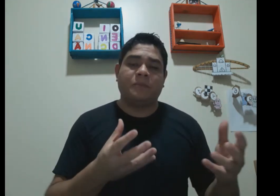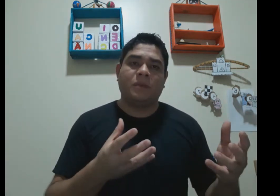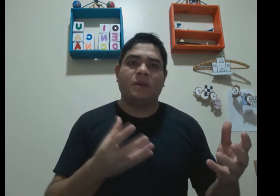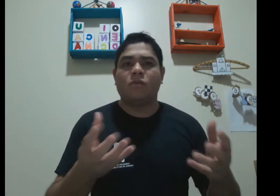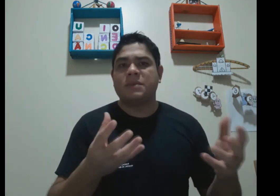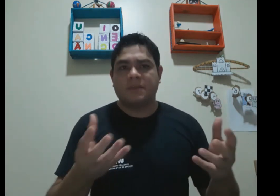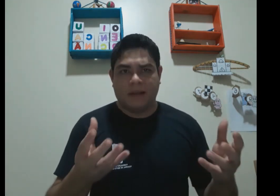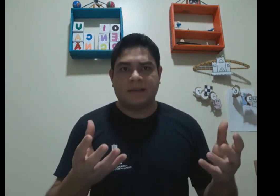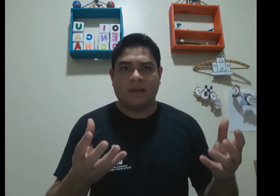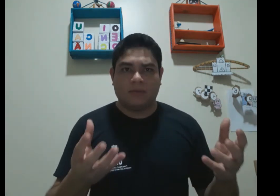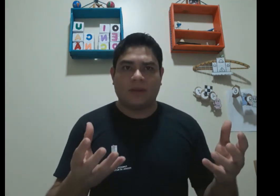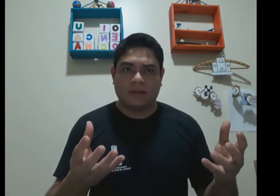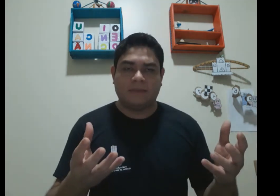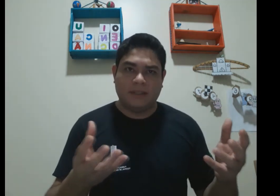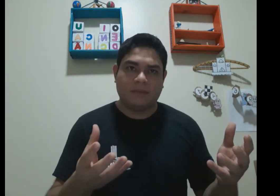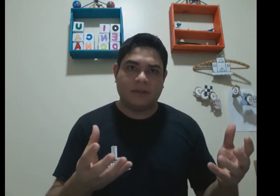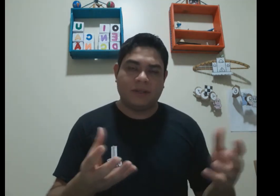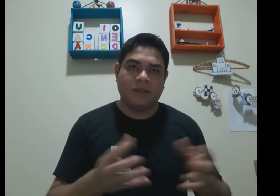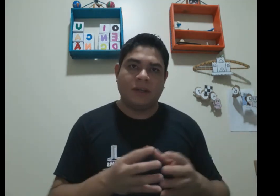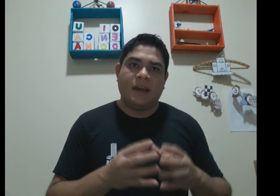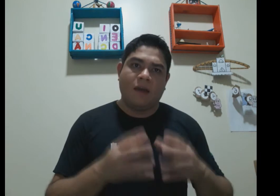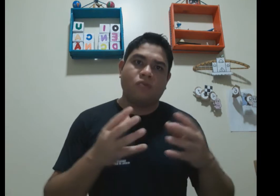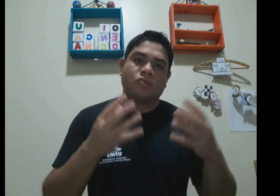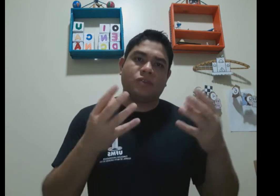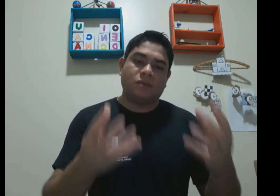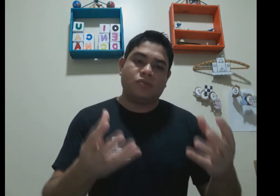em algumas experiências que a autora cita para a gente, é a construção de um